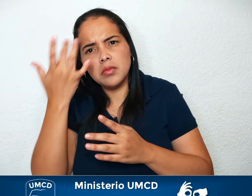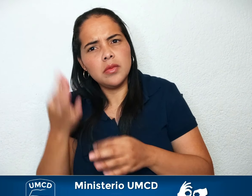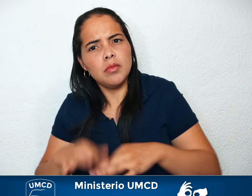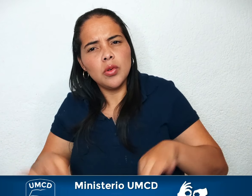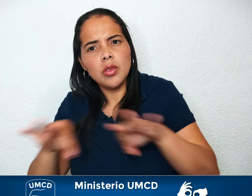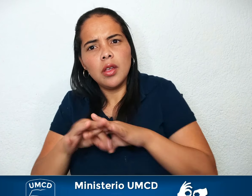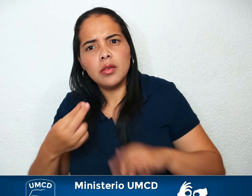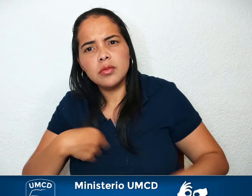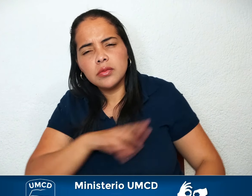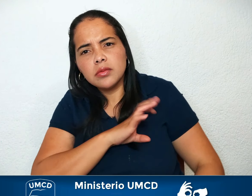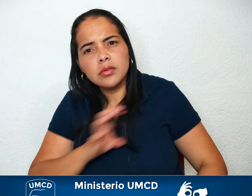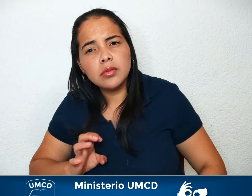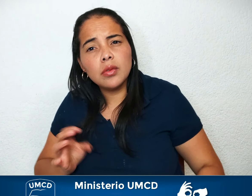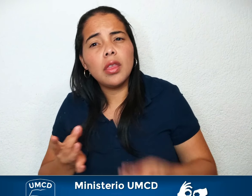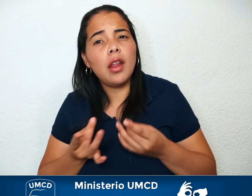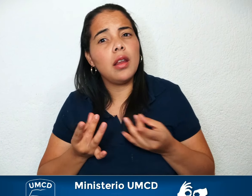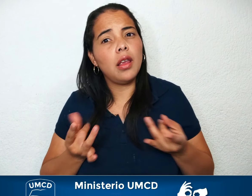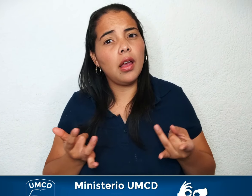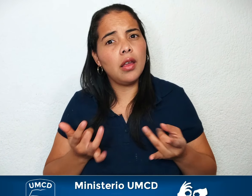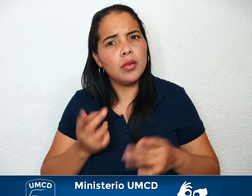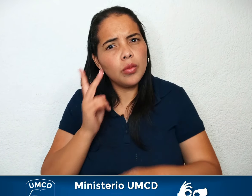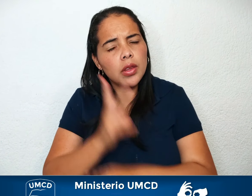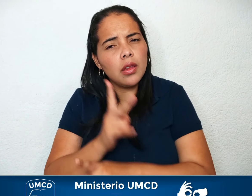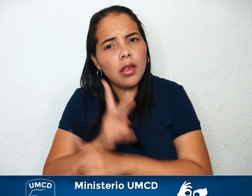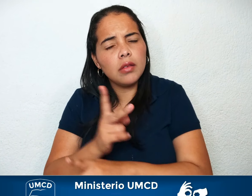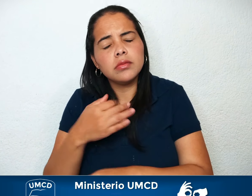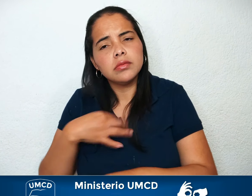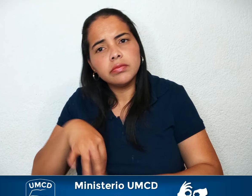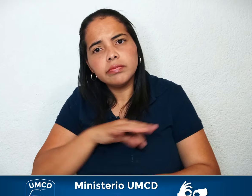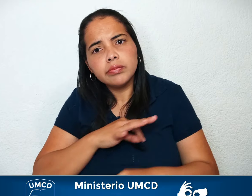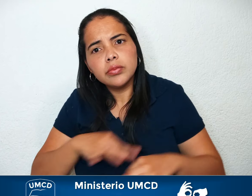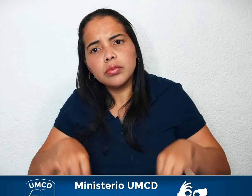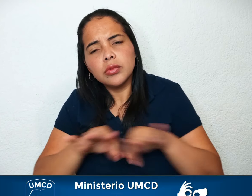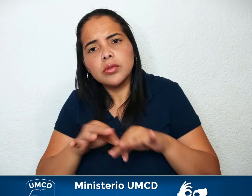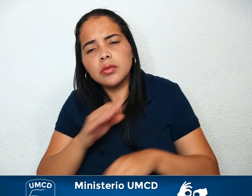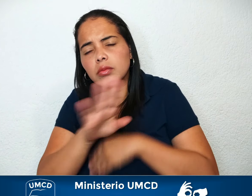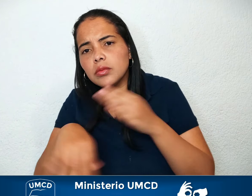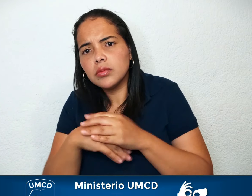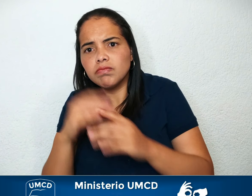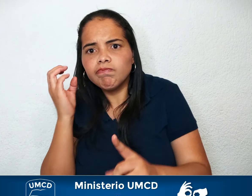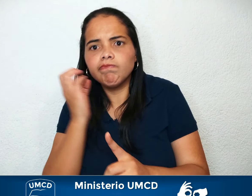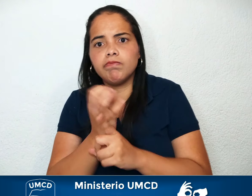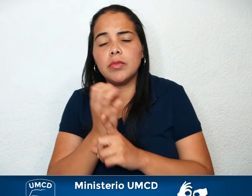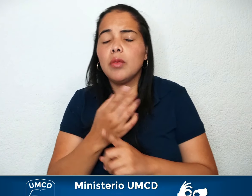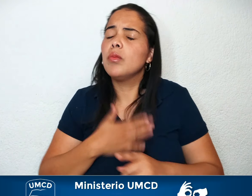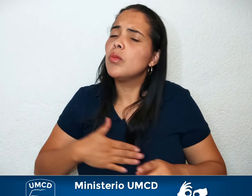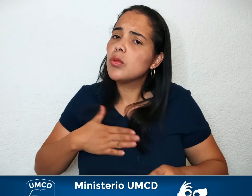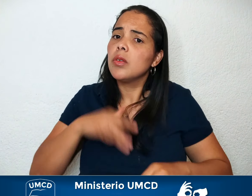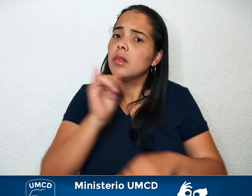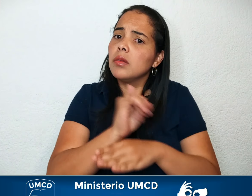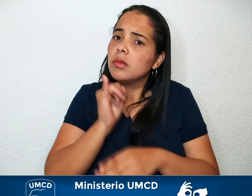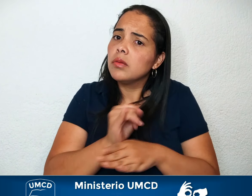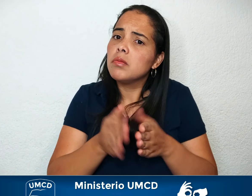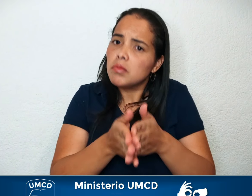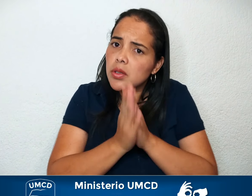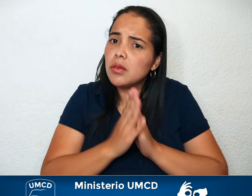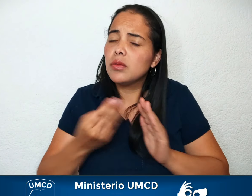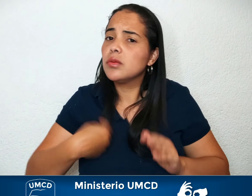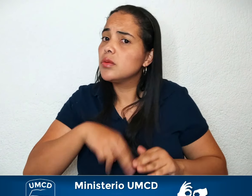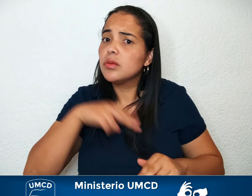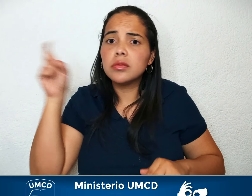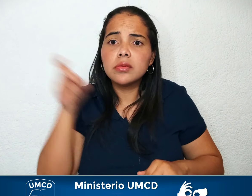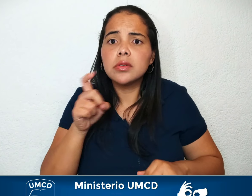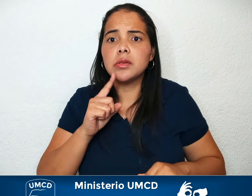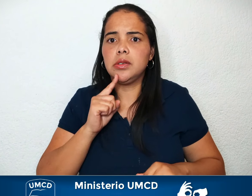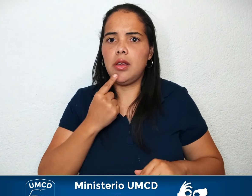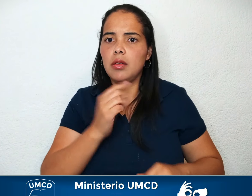tan específico y tan delicado para llamar la atención. Y les pide a la iglesia que por favor